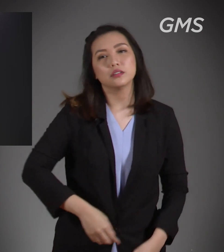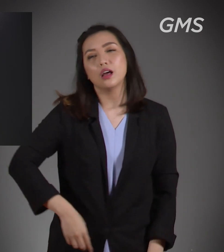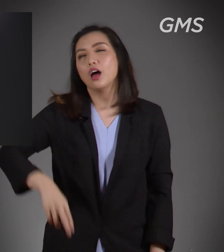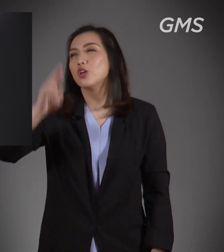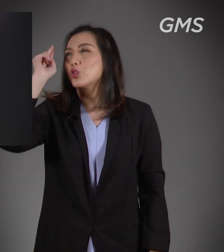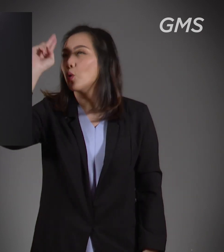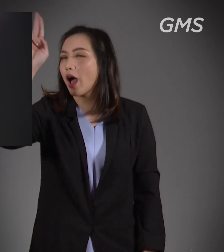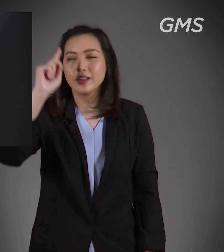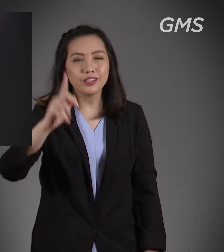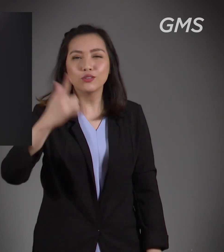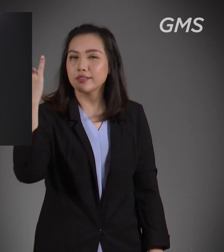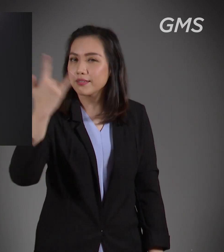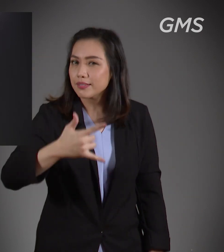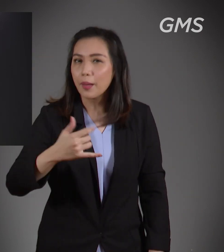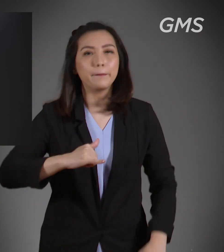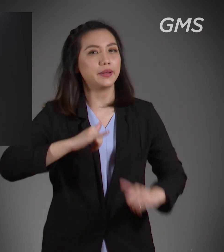bersama dengan kita.